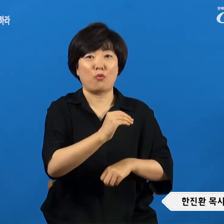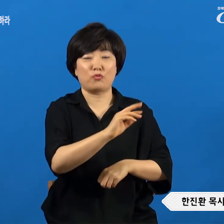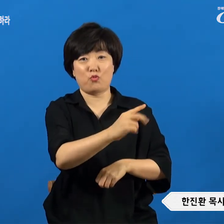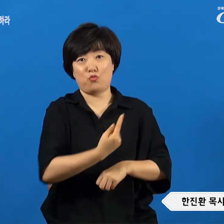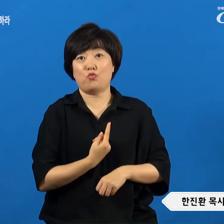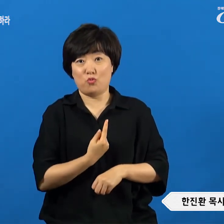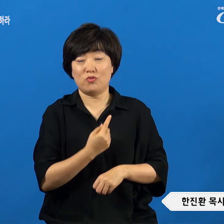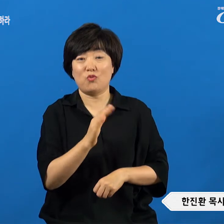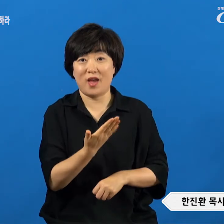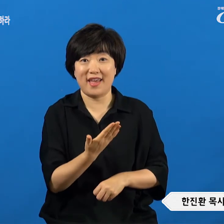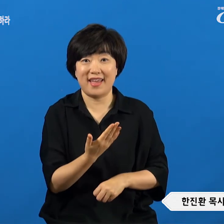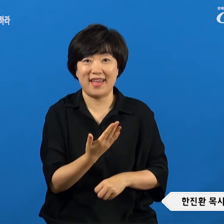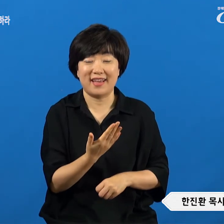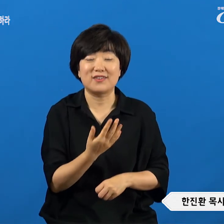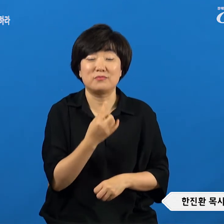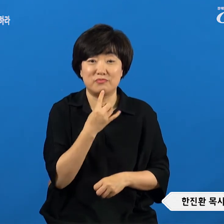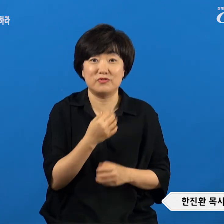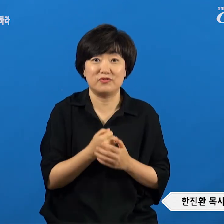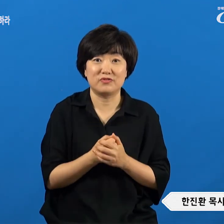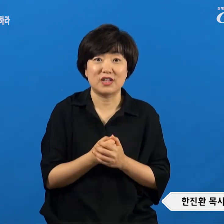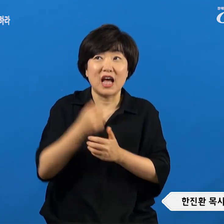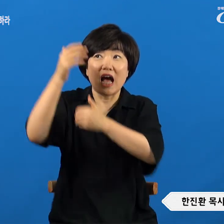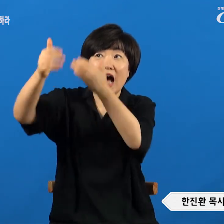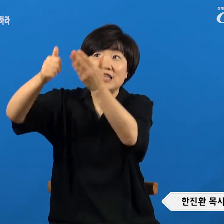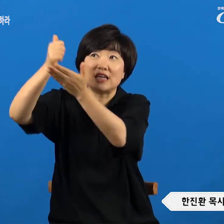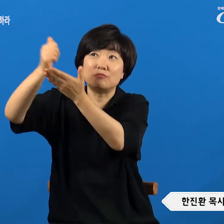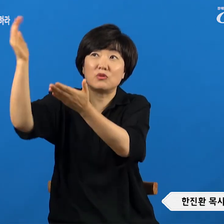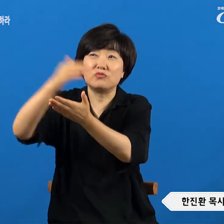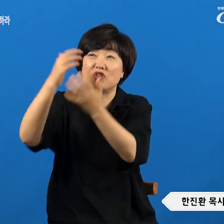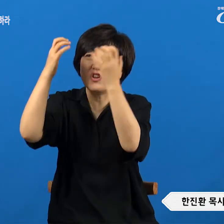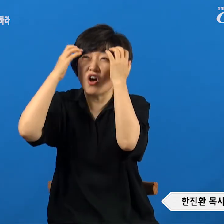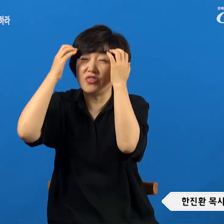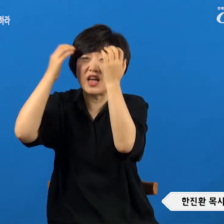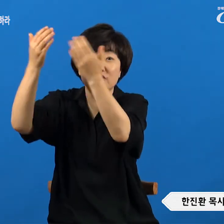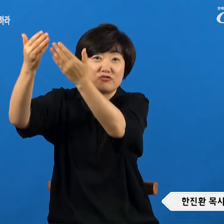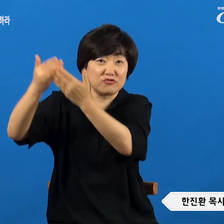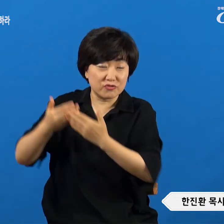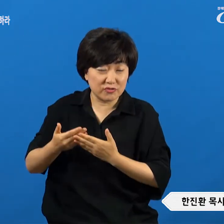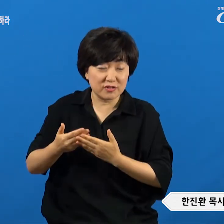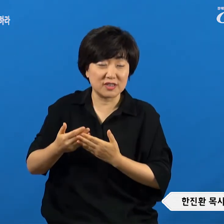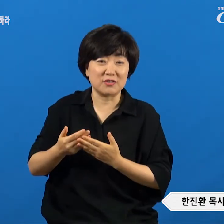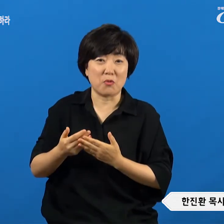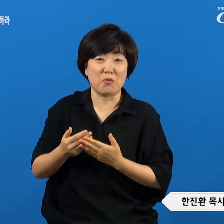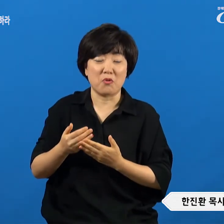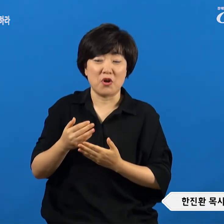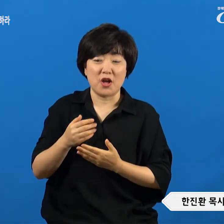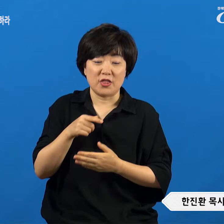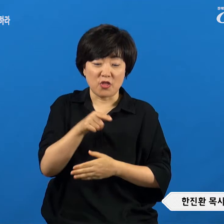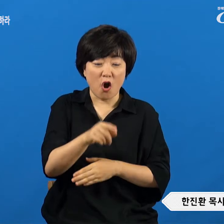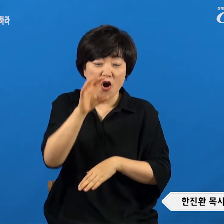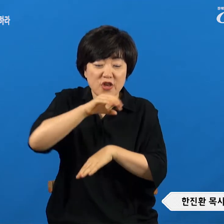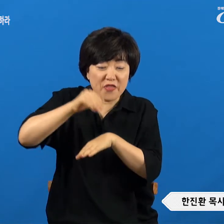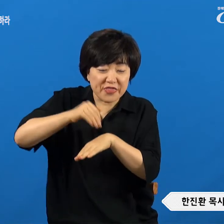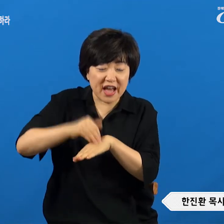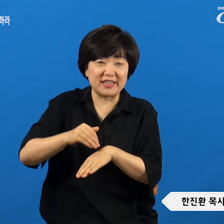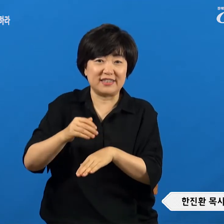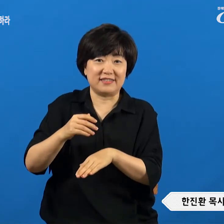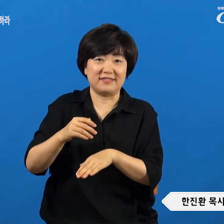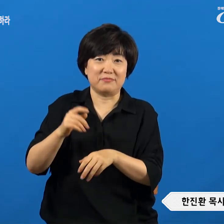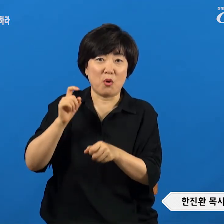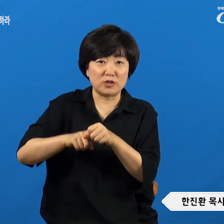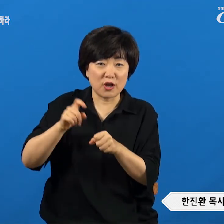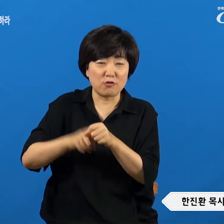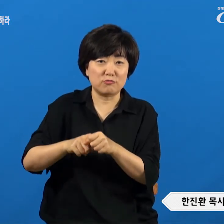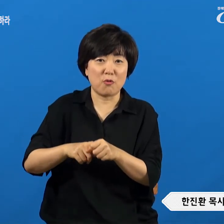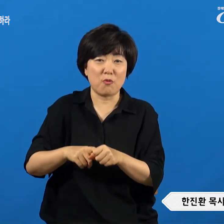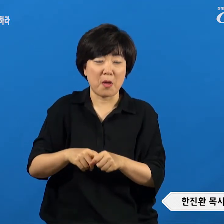그런 것이지, 하나님께서 우리를 연단하기 위해서 내가 너희를 연단을 좀 해야 되겠으니까 맛